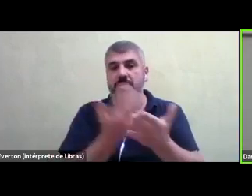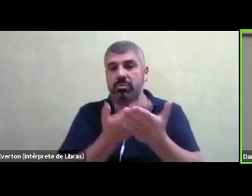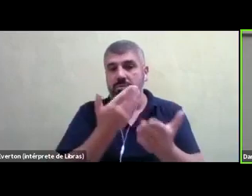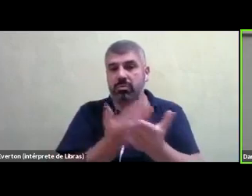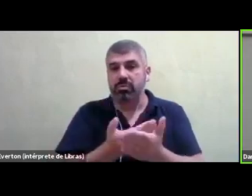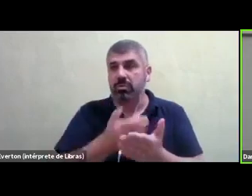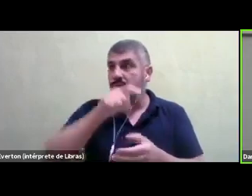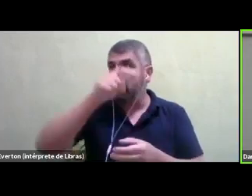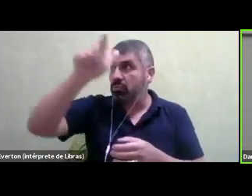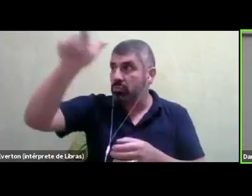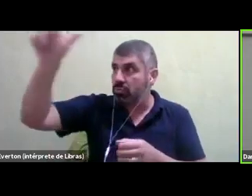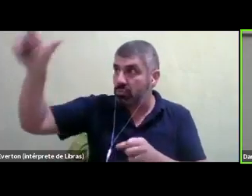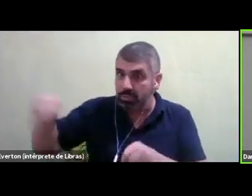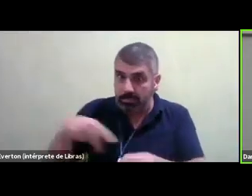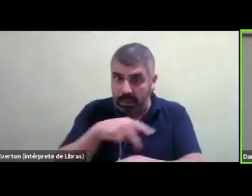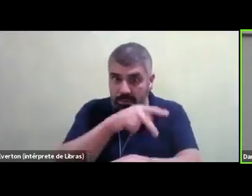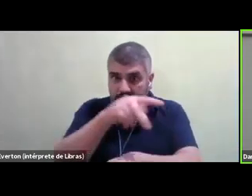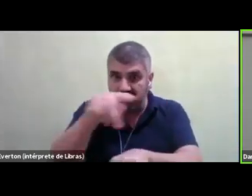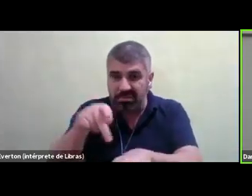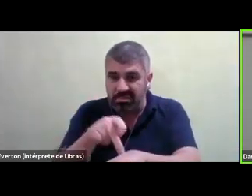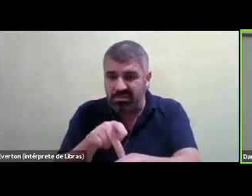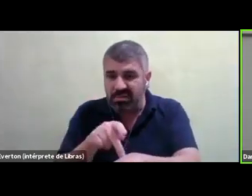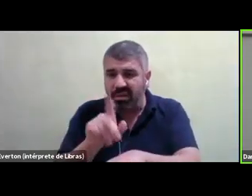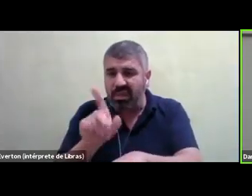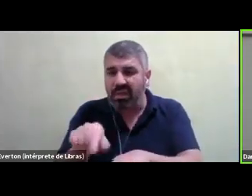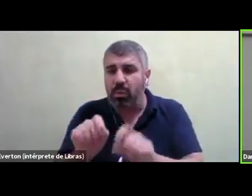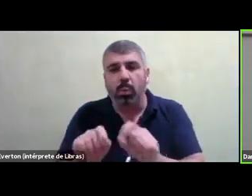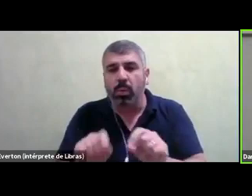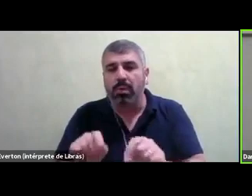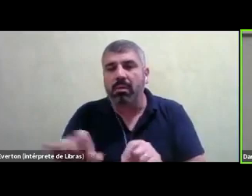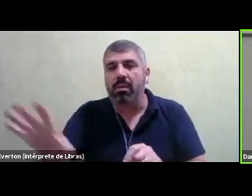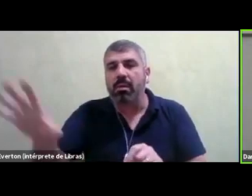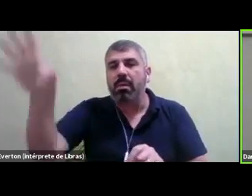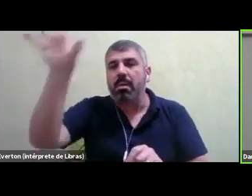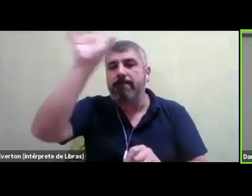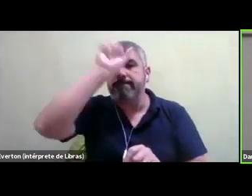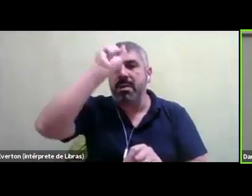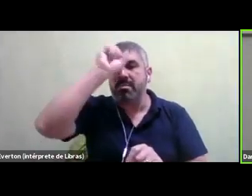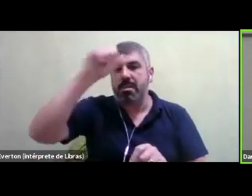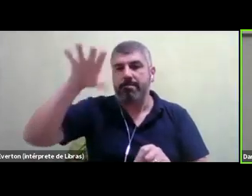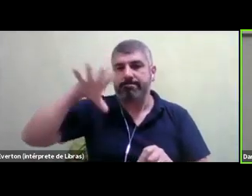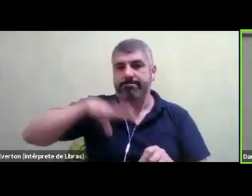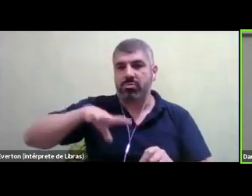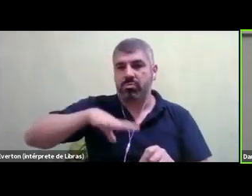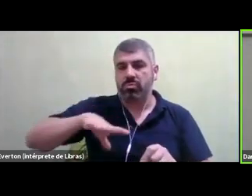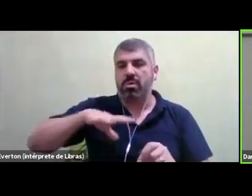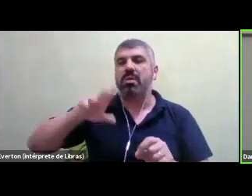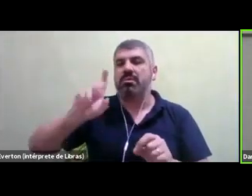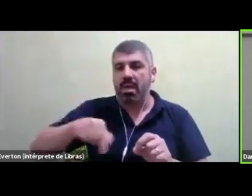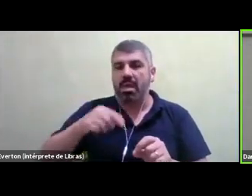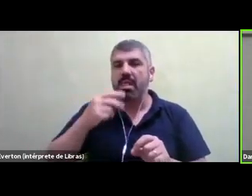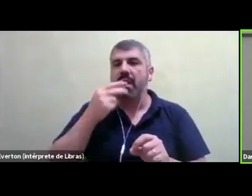outras nacionalidades é a aprendizagem do português como língua adicional.